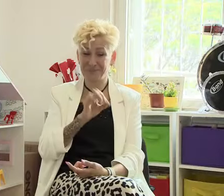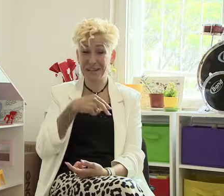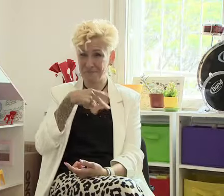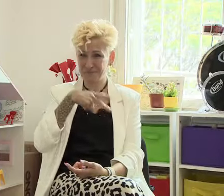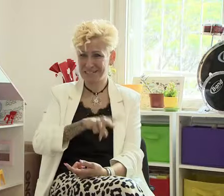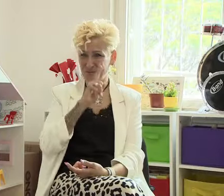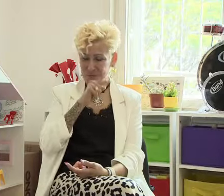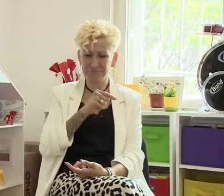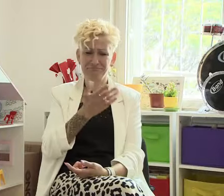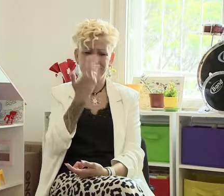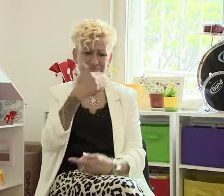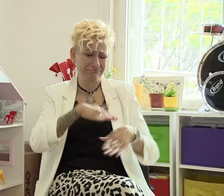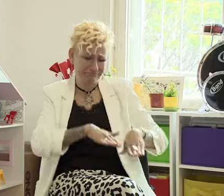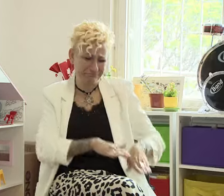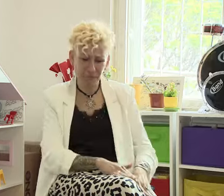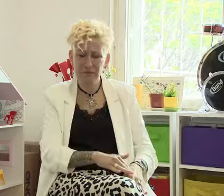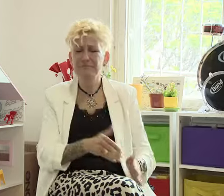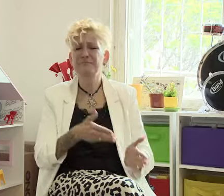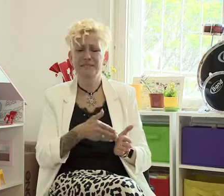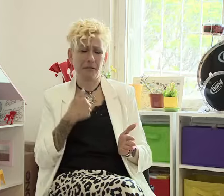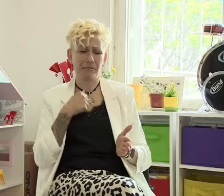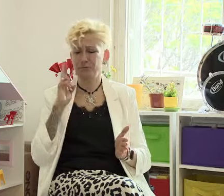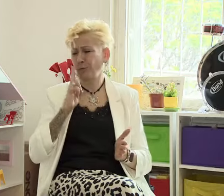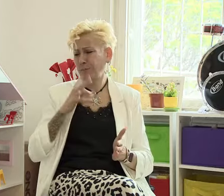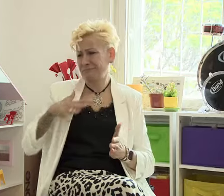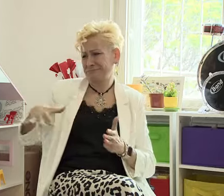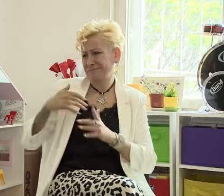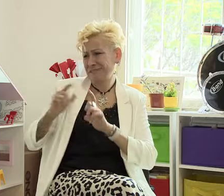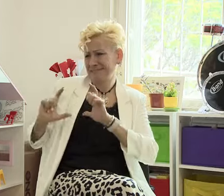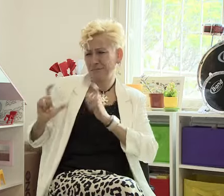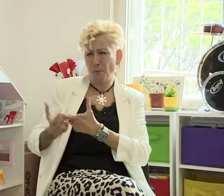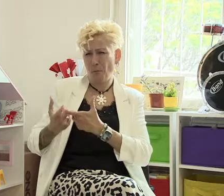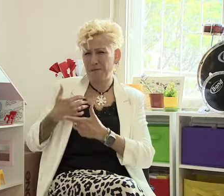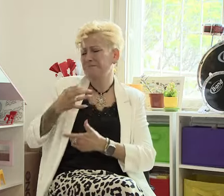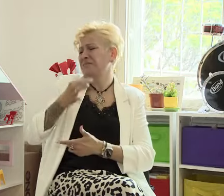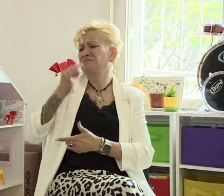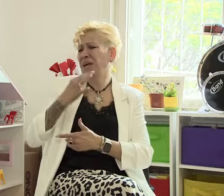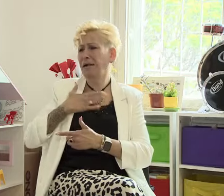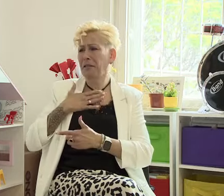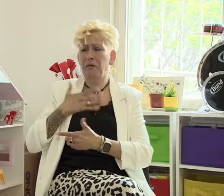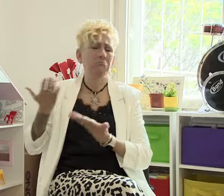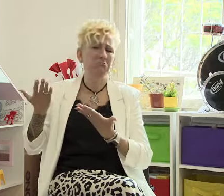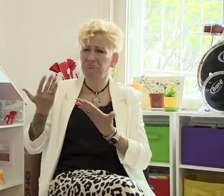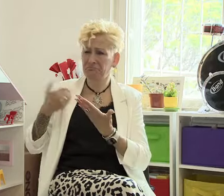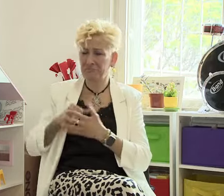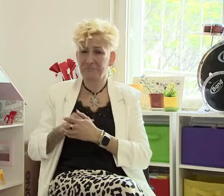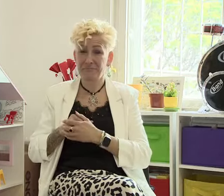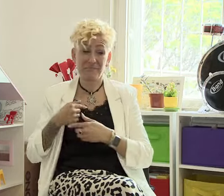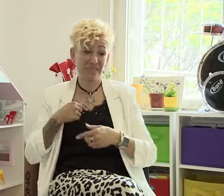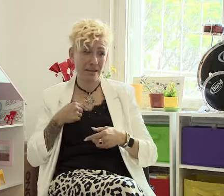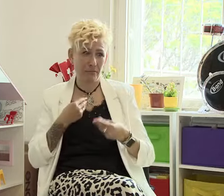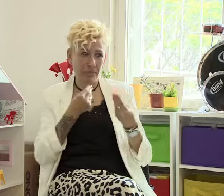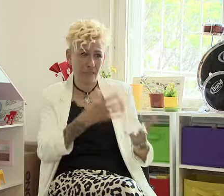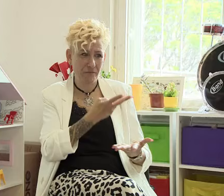Имам две момчета, близнаци. Когато бяха малки, общувахме без проблем, защото цялото ни семейство сме глухи. Когато